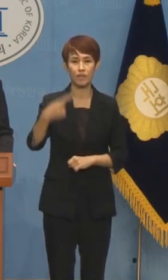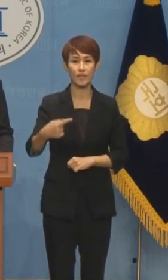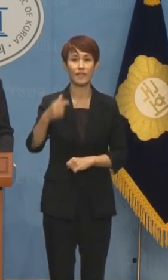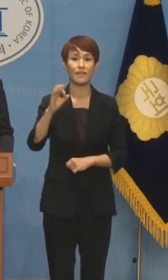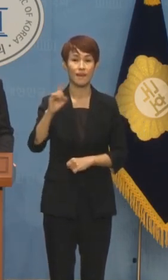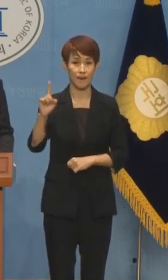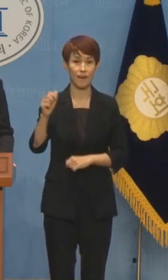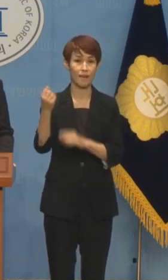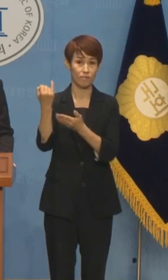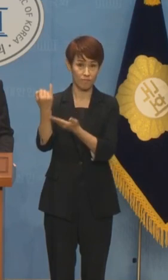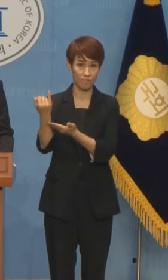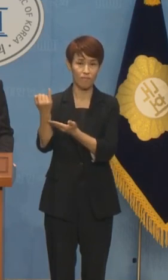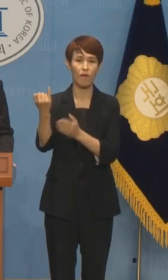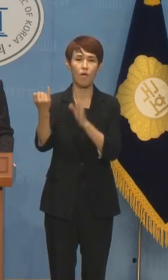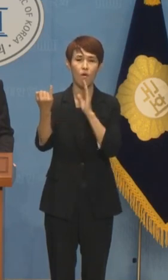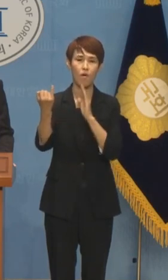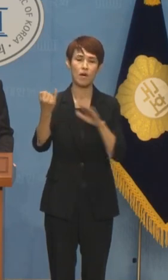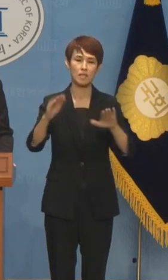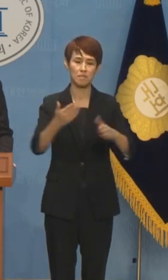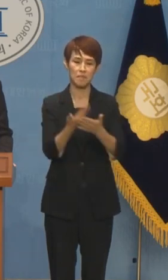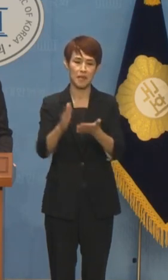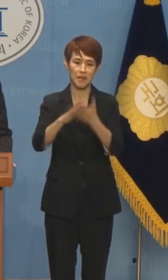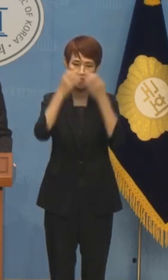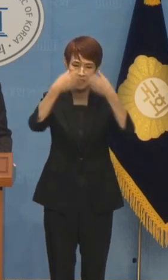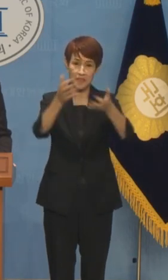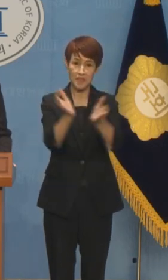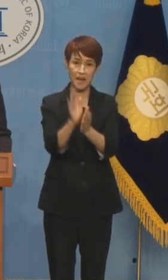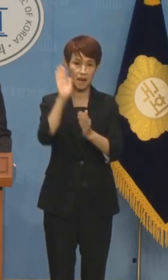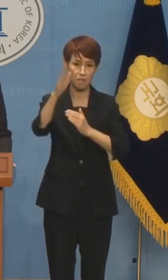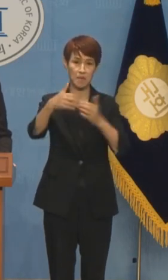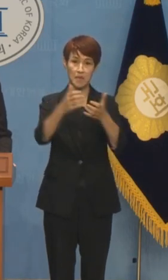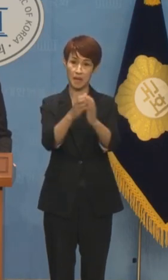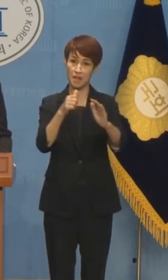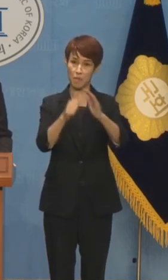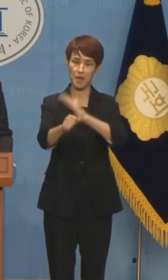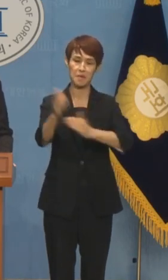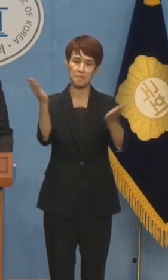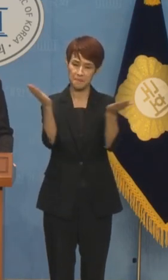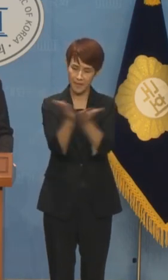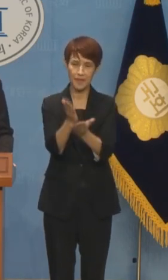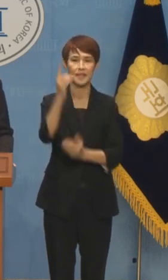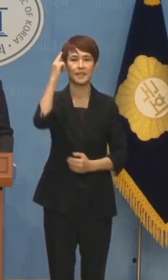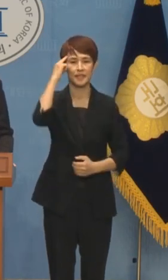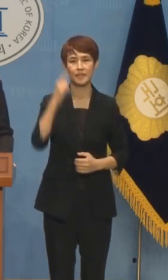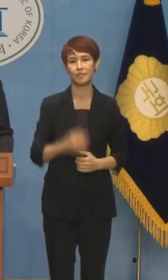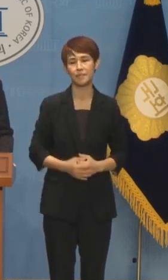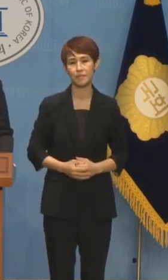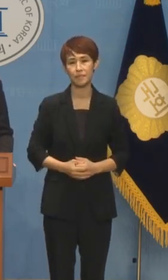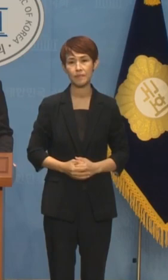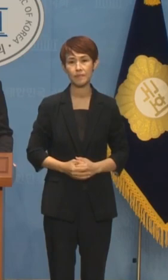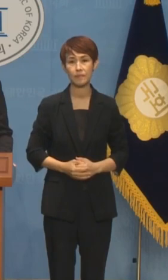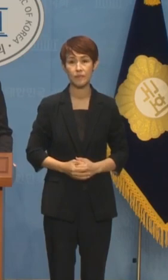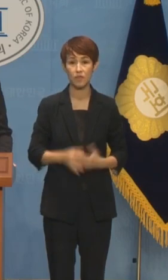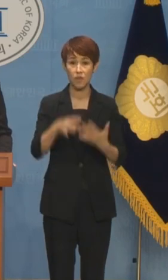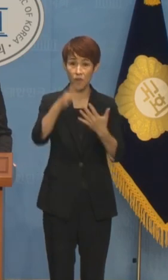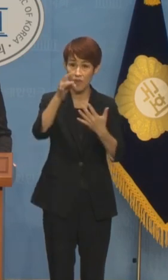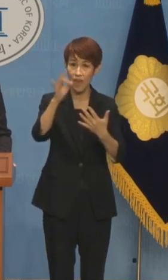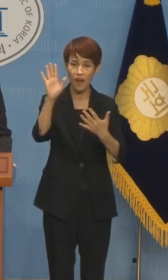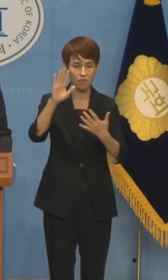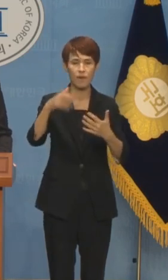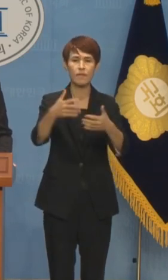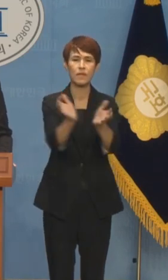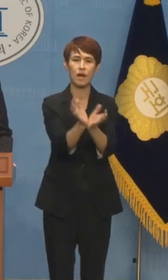후보야말로 현 시점 개혁신당의 차기 당대표에 가장 적합하다고 생각합니다. 이것은 선택이 아니라